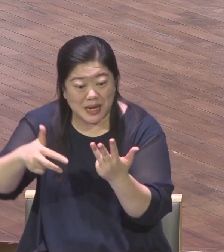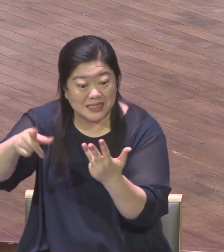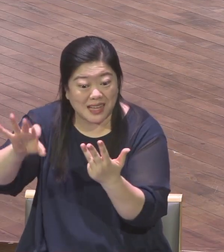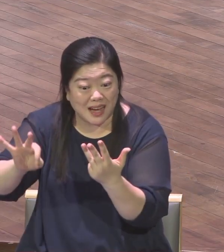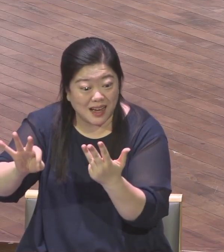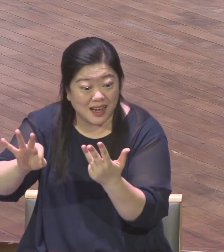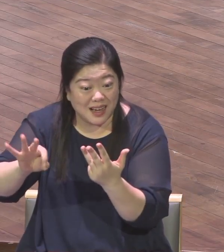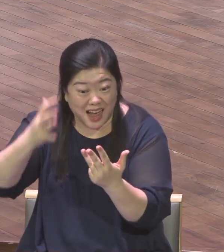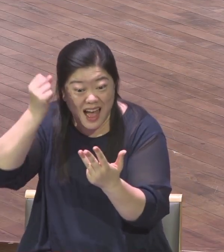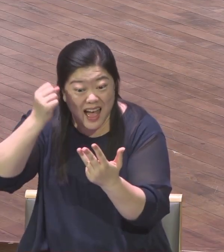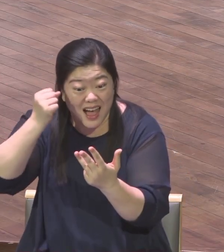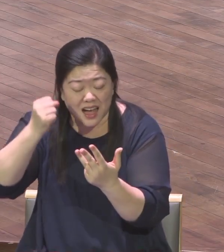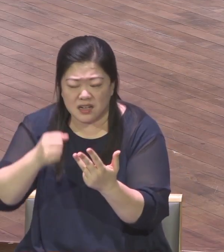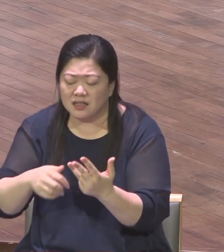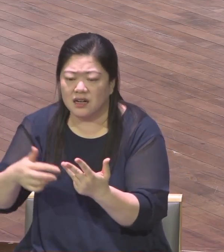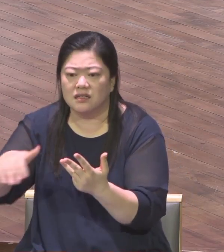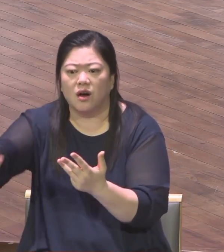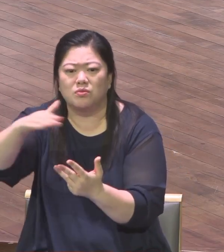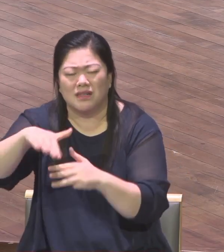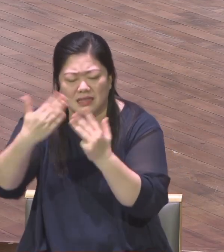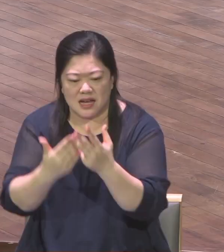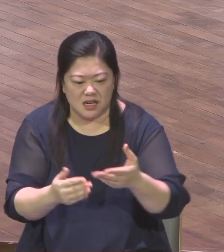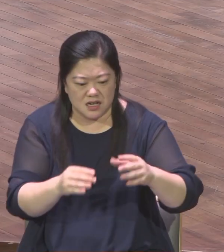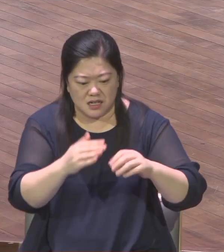1등 했다고 앞에 앉아있는데 어떻든